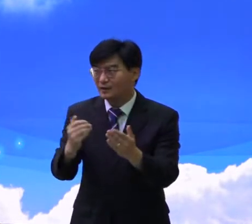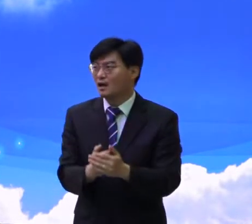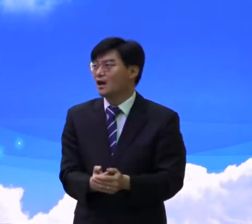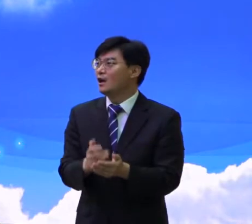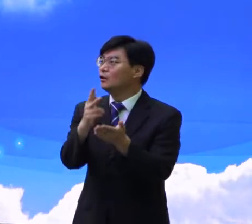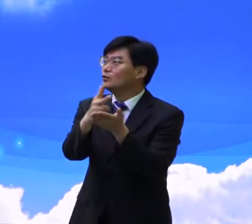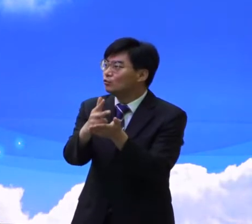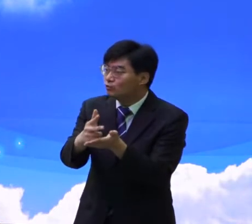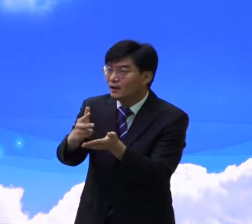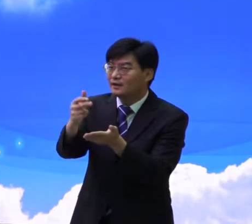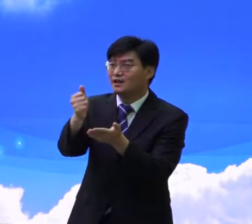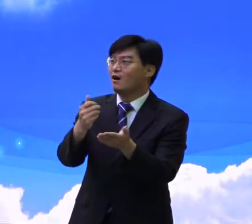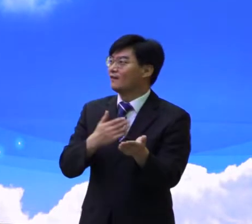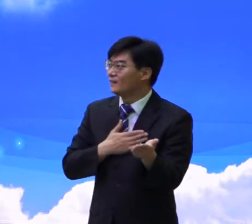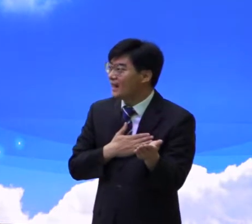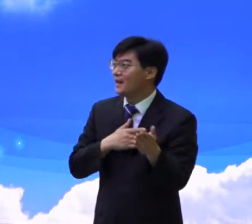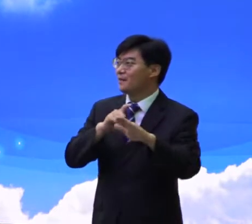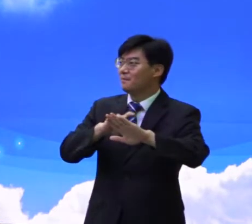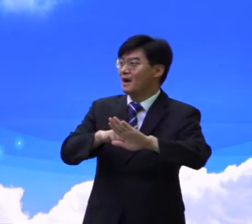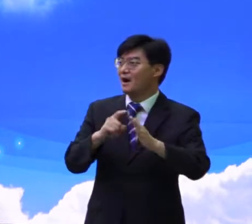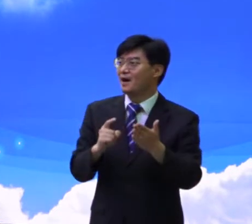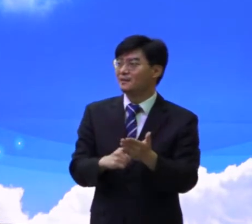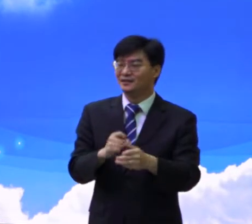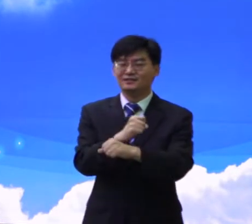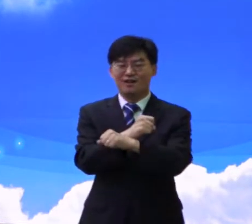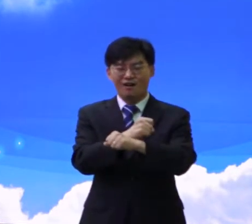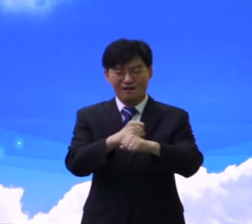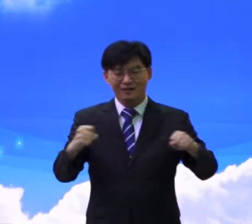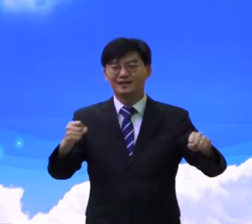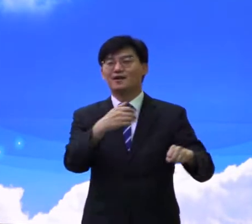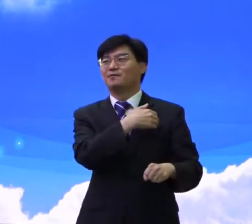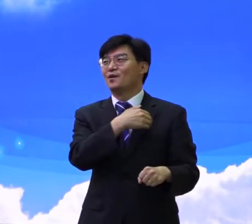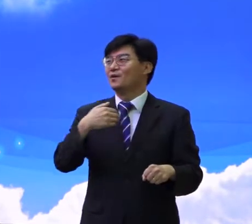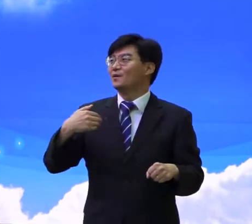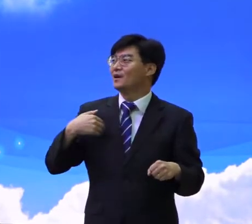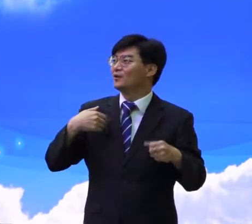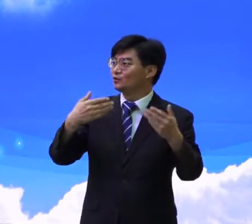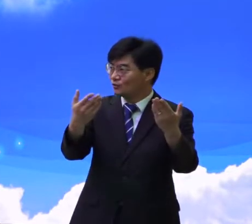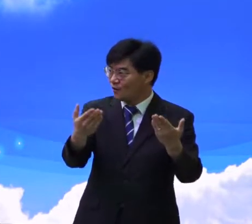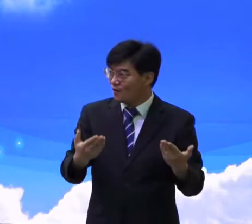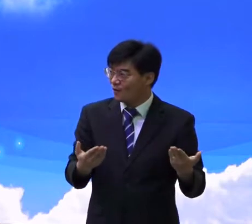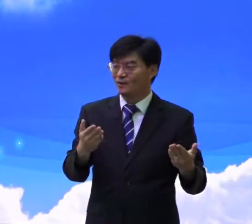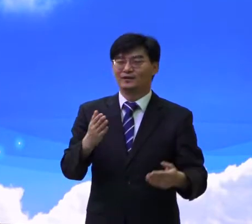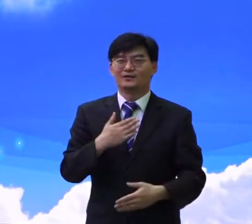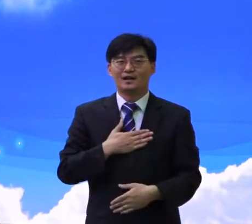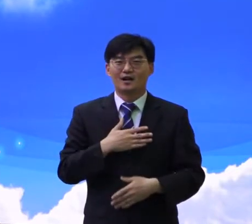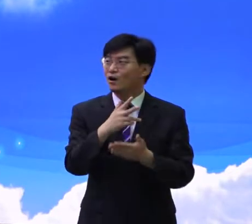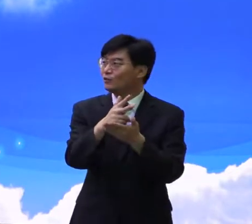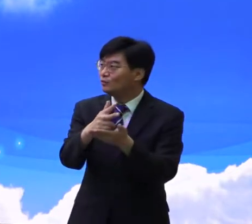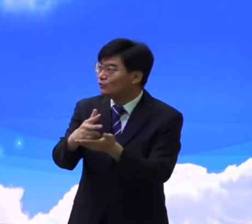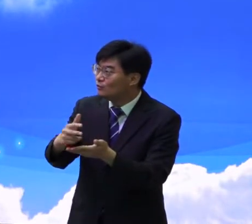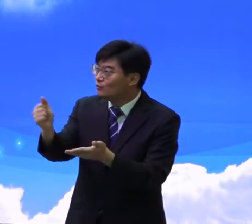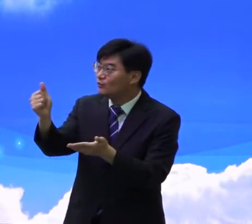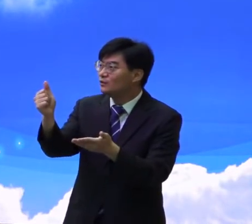주께서 내 마음을 넓히시면 내가 주의 계명들의 길로 달려가리이다.